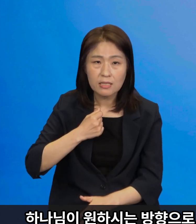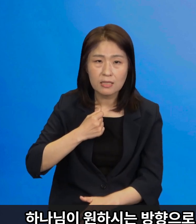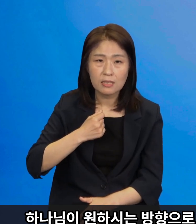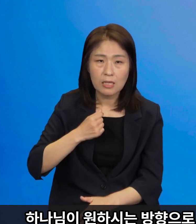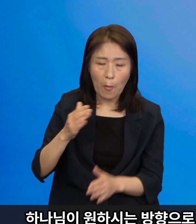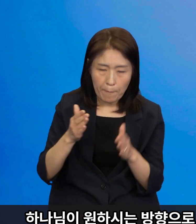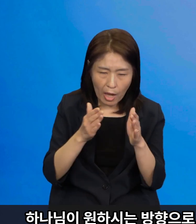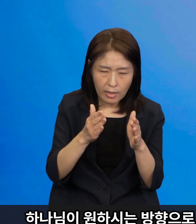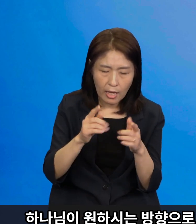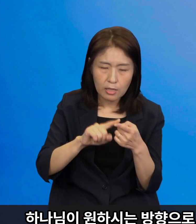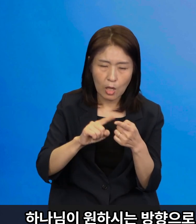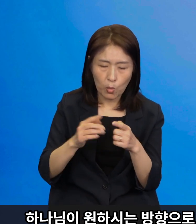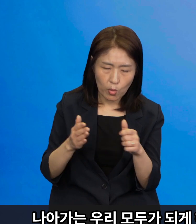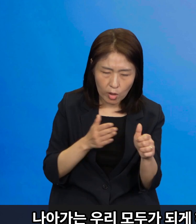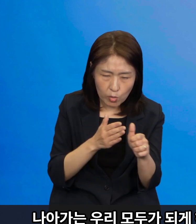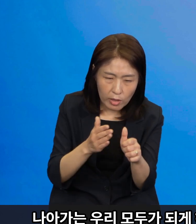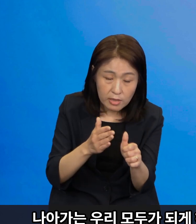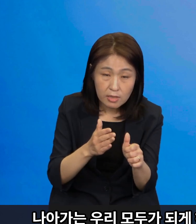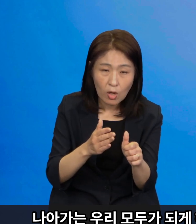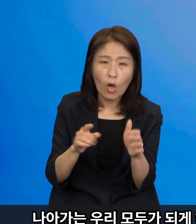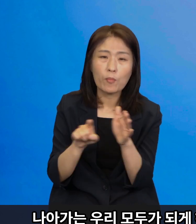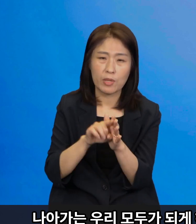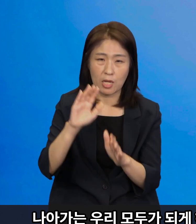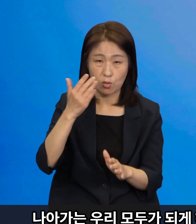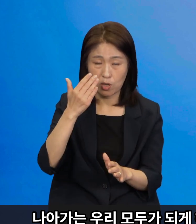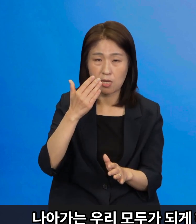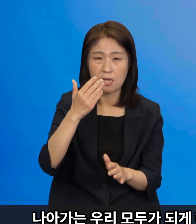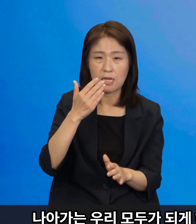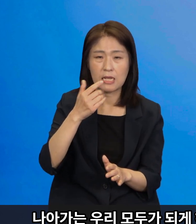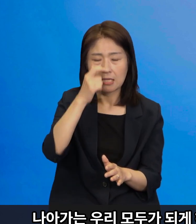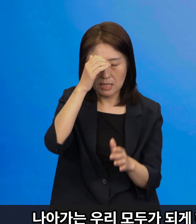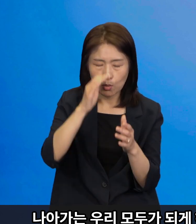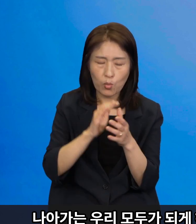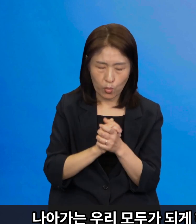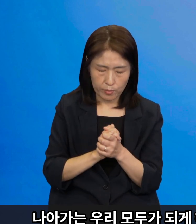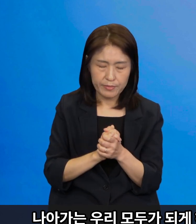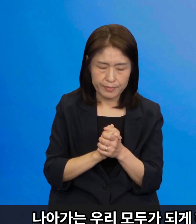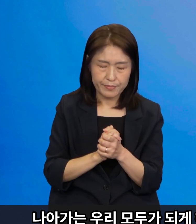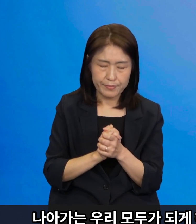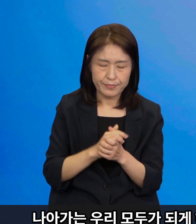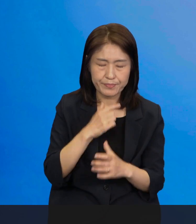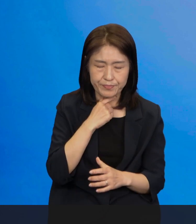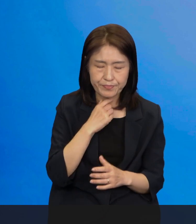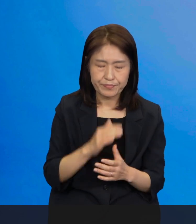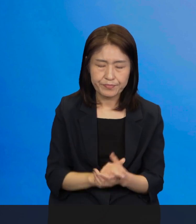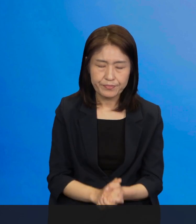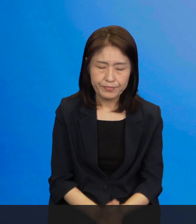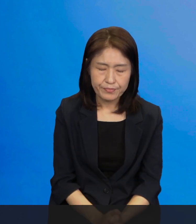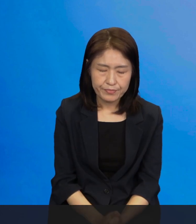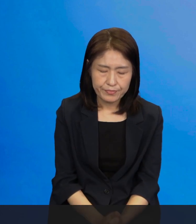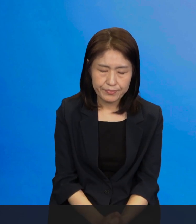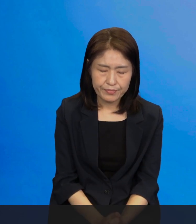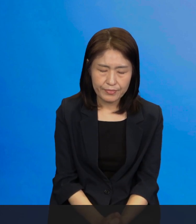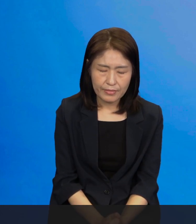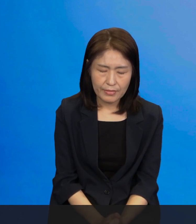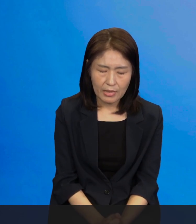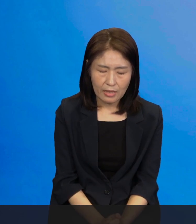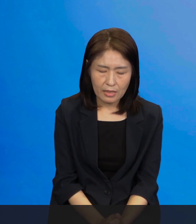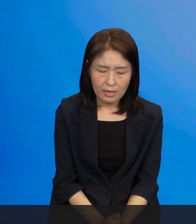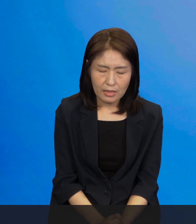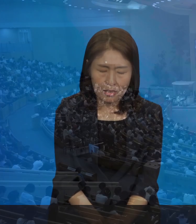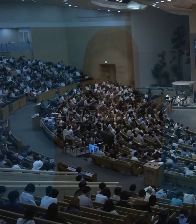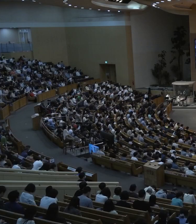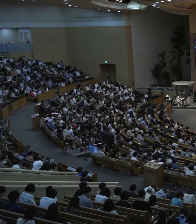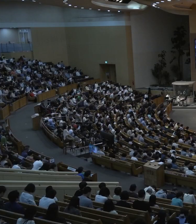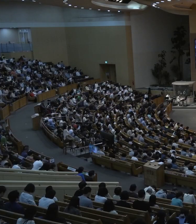그 선하신 주님을 신뢰하면서 나아가는 우리 모두가 되게 해달라고 우리 함께 통성으로 기도하겠습니다. 아버지 하나님 감사합니다. 주님, 우리의